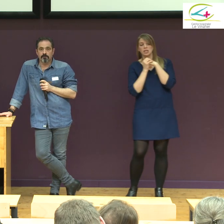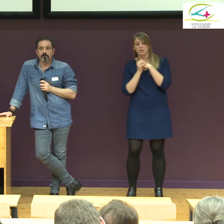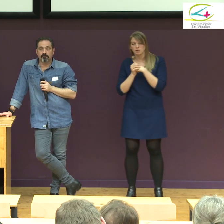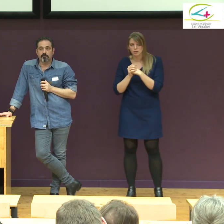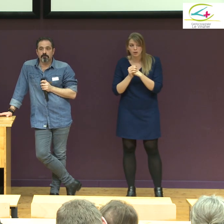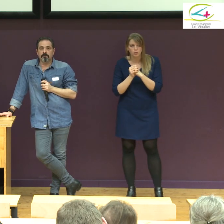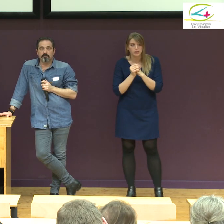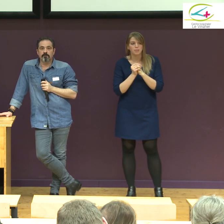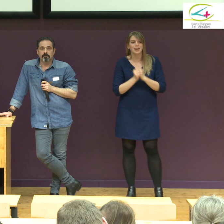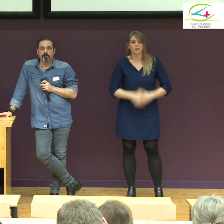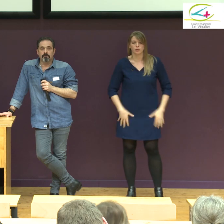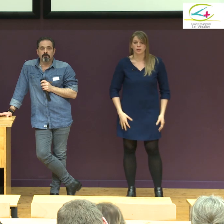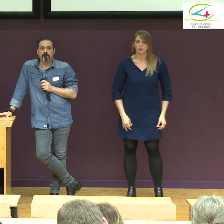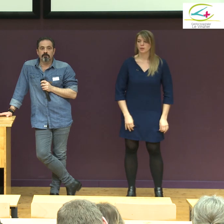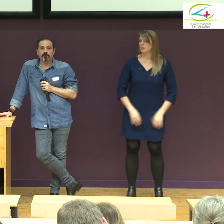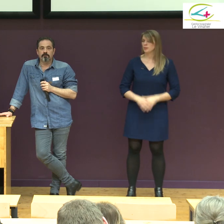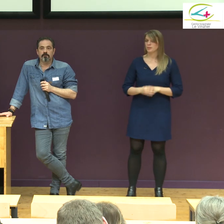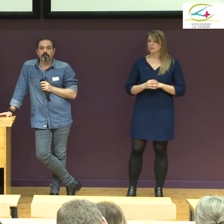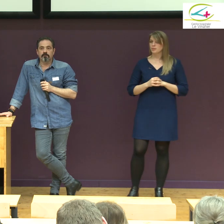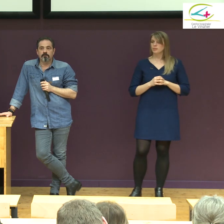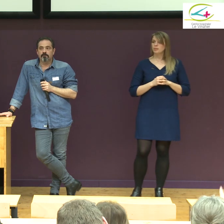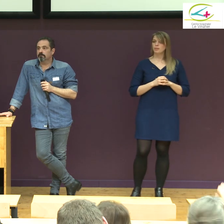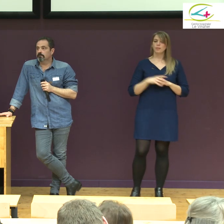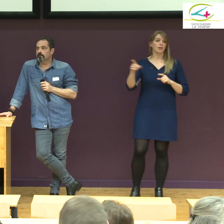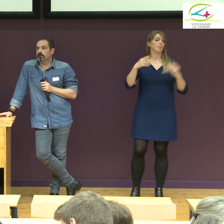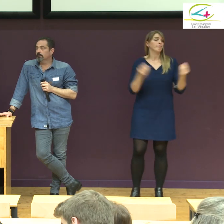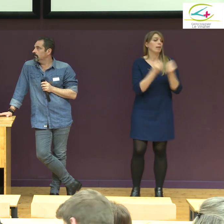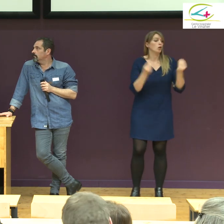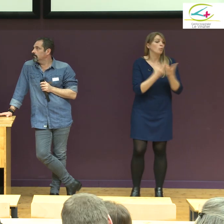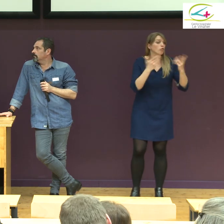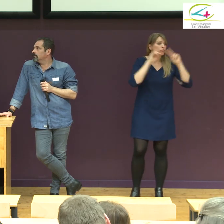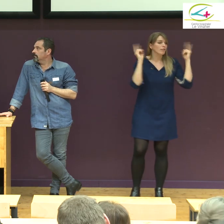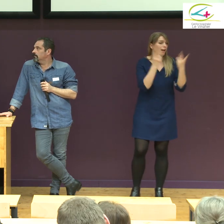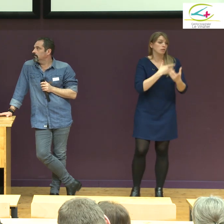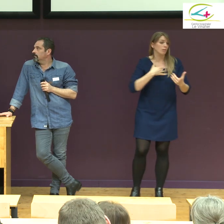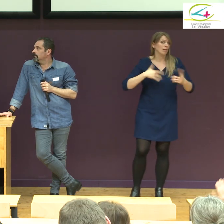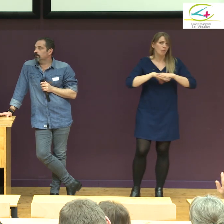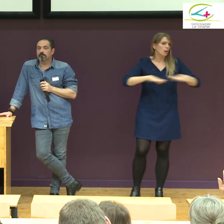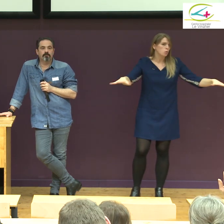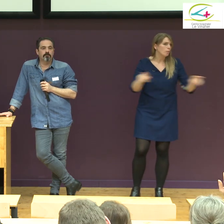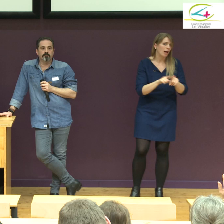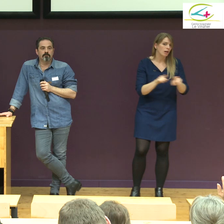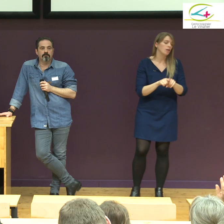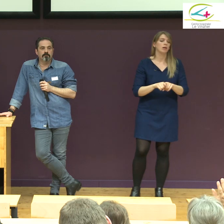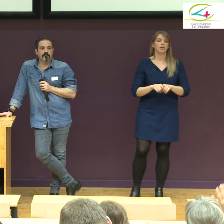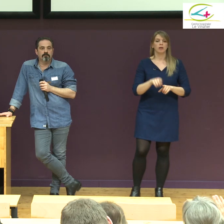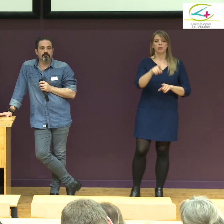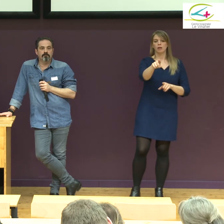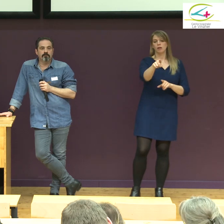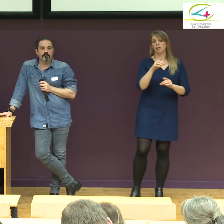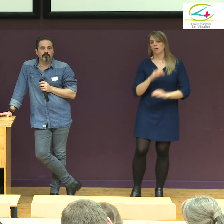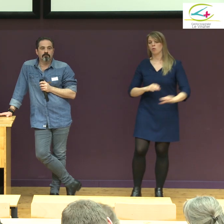difficile, ça reste très compliqué malgré tout. Malheureusement, c'est aussi une généralité en raison. dans les soins de CMP.